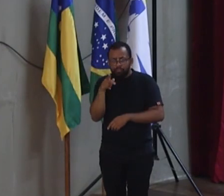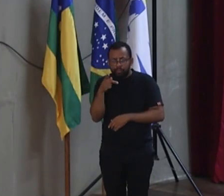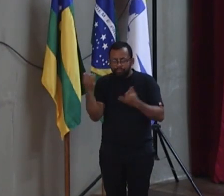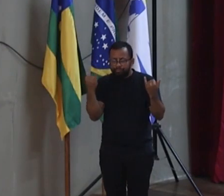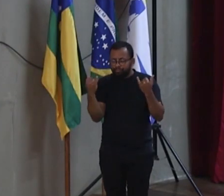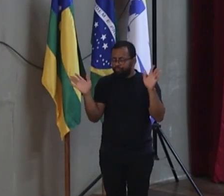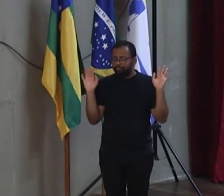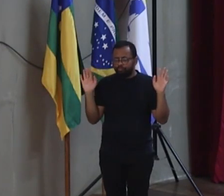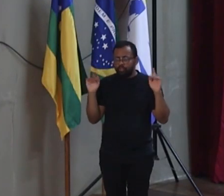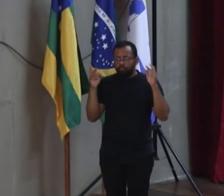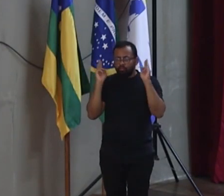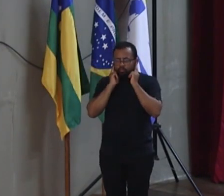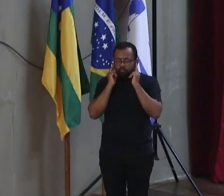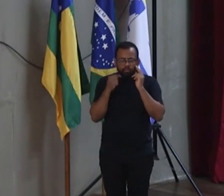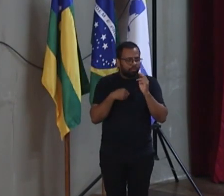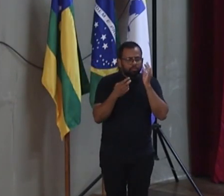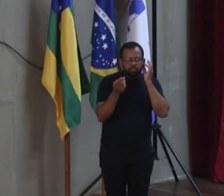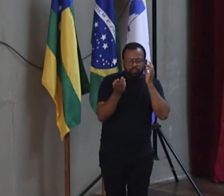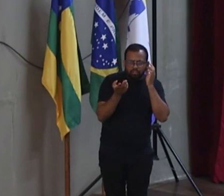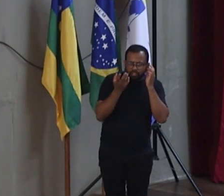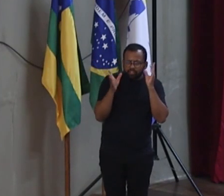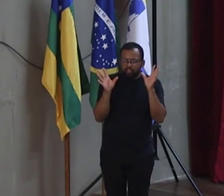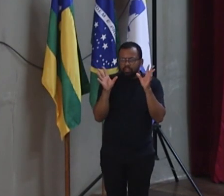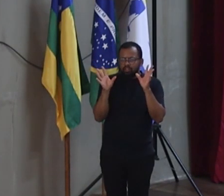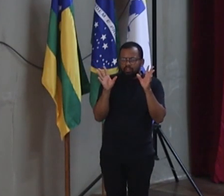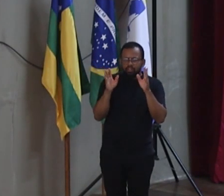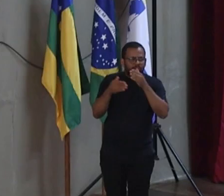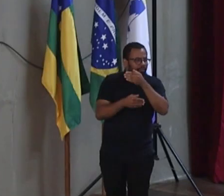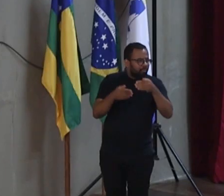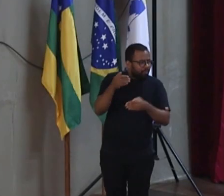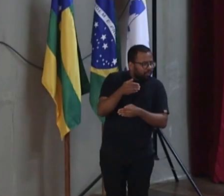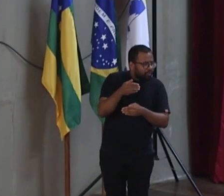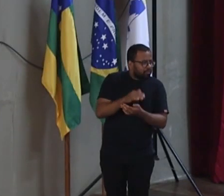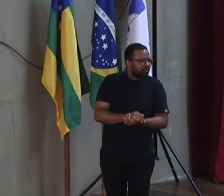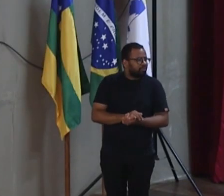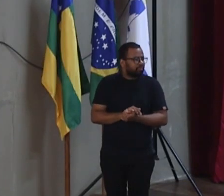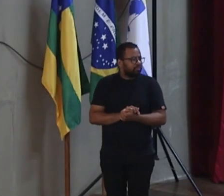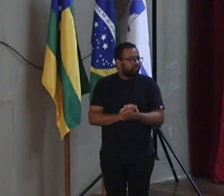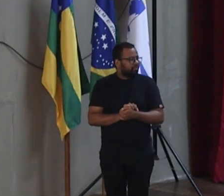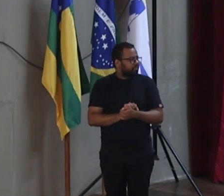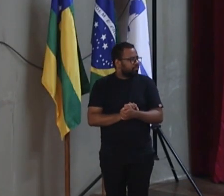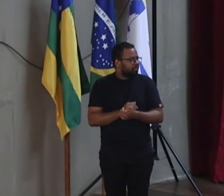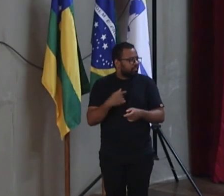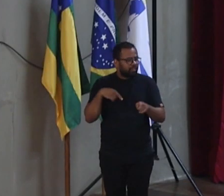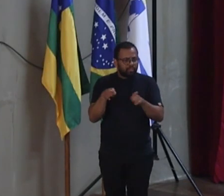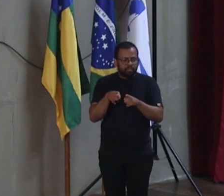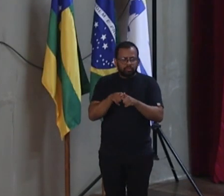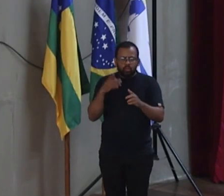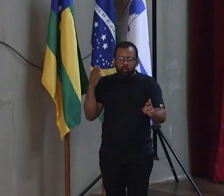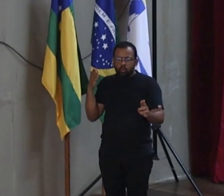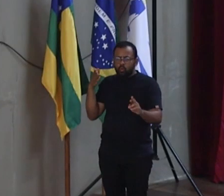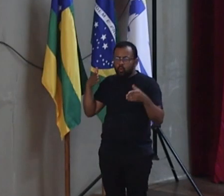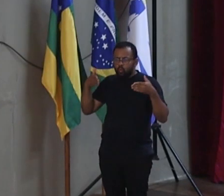né? Então, eu queria sublinhar isso, pode passar, e trazer como